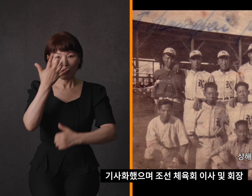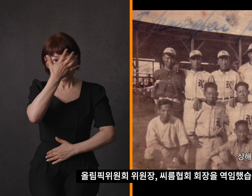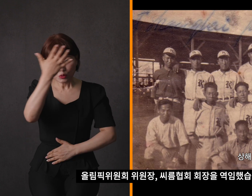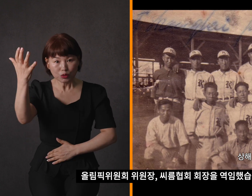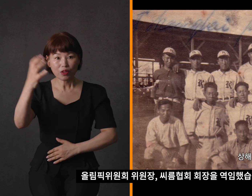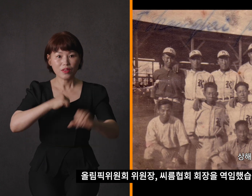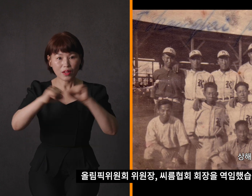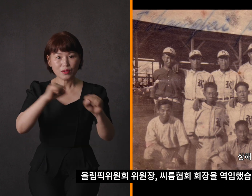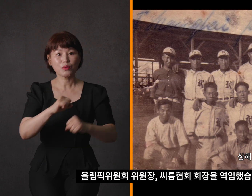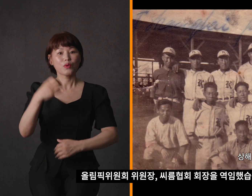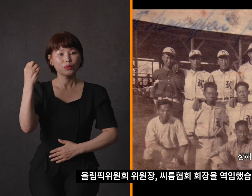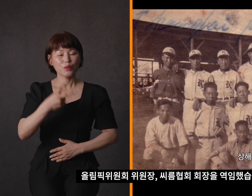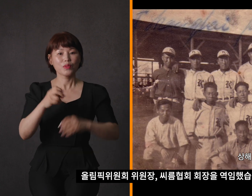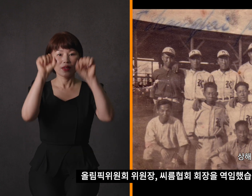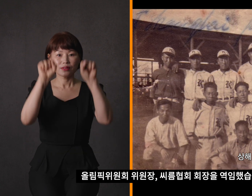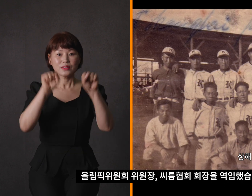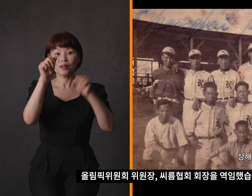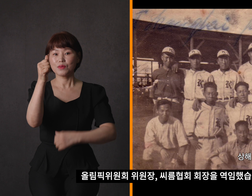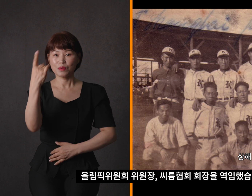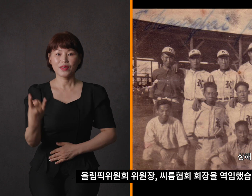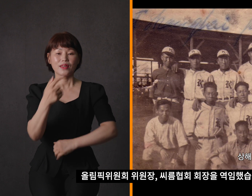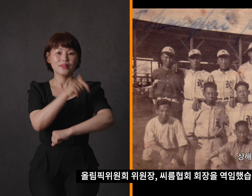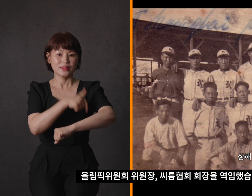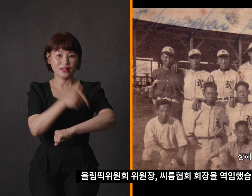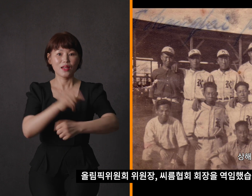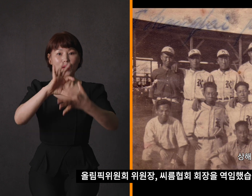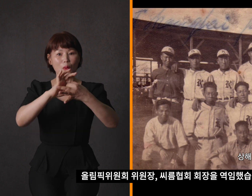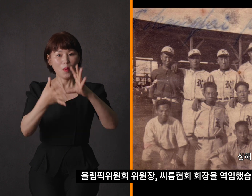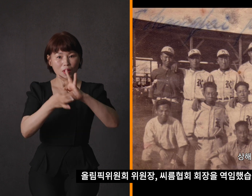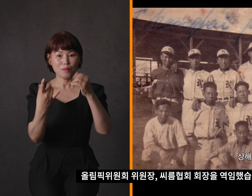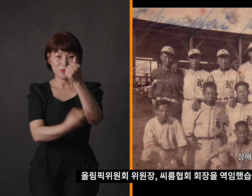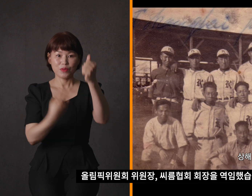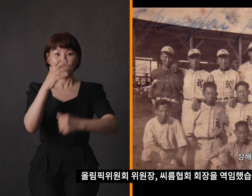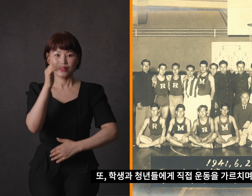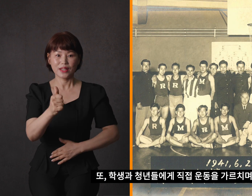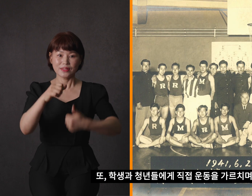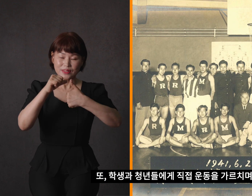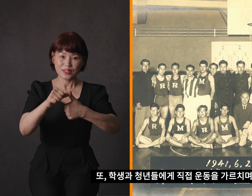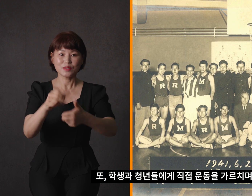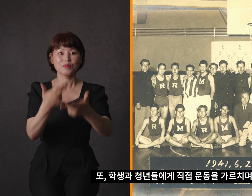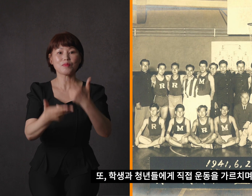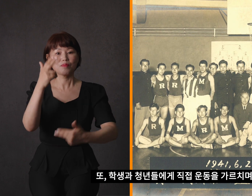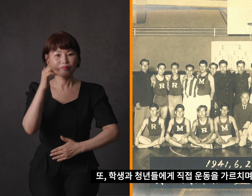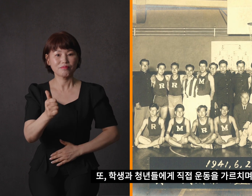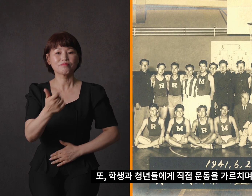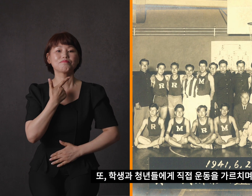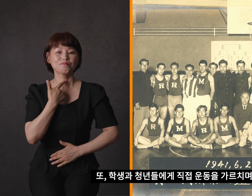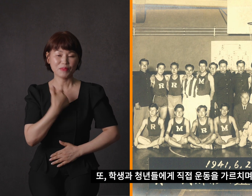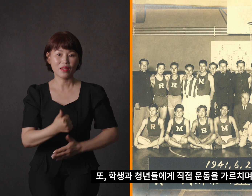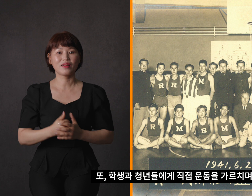회장, 올림픽위원회 위원장, 씨름협회 회장을 역임했습니다. 또